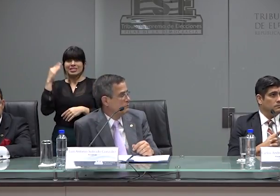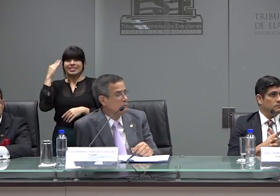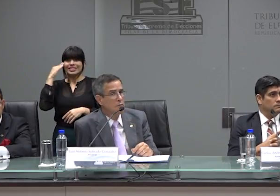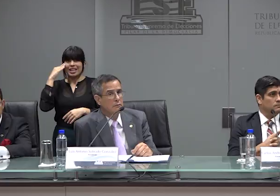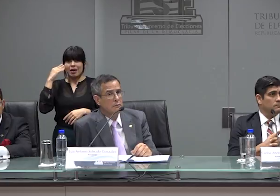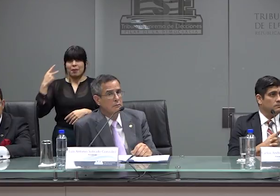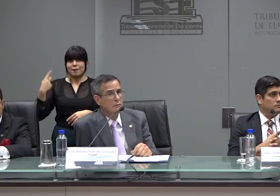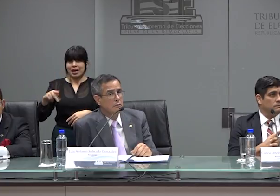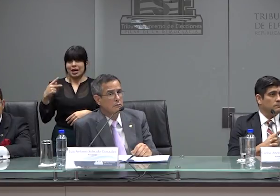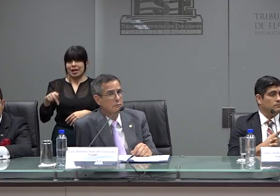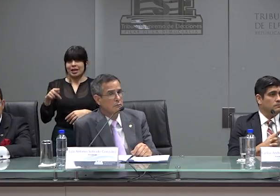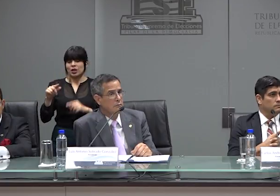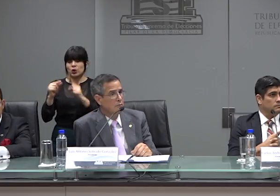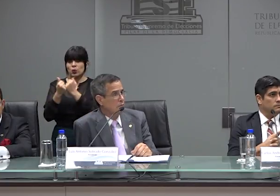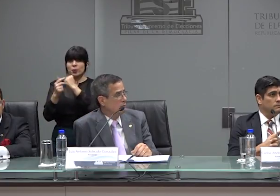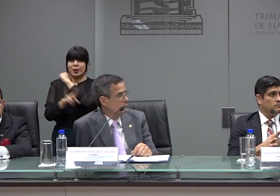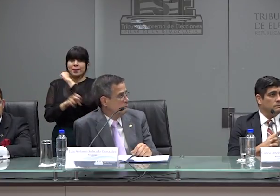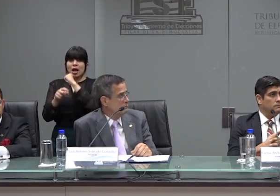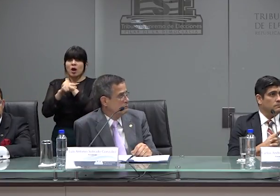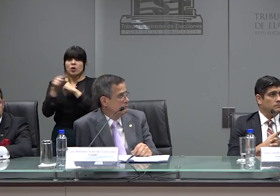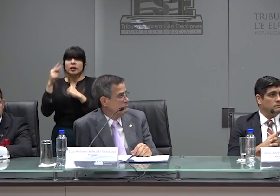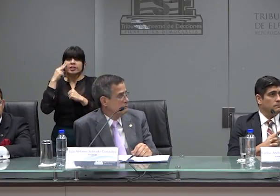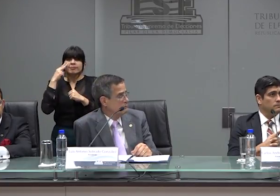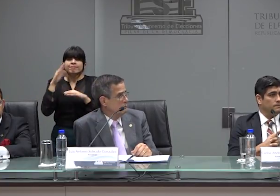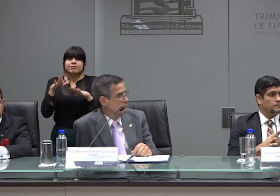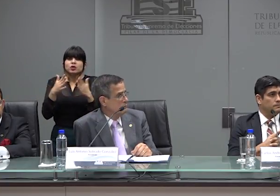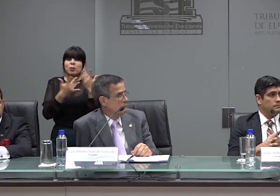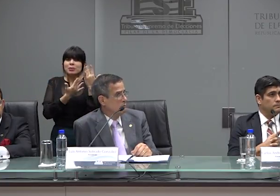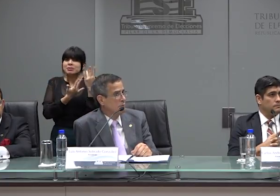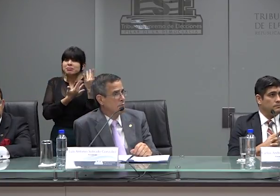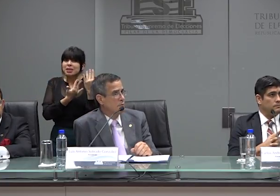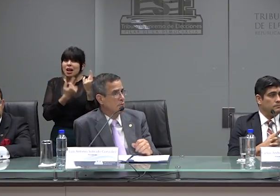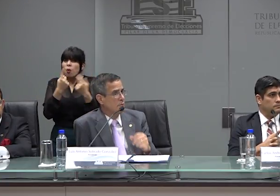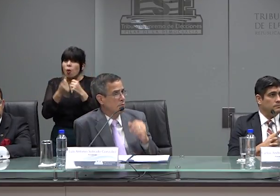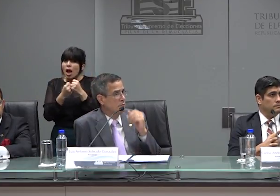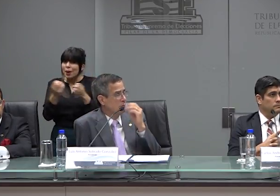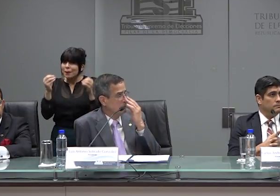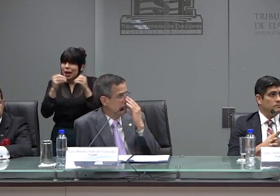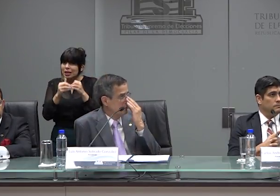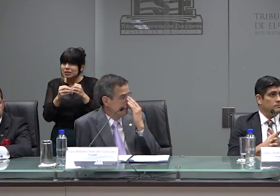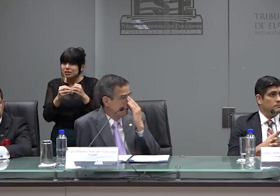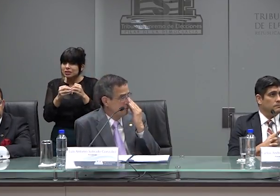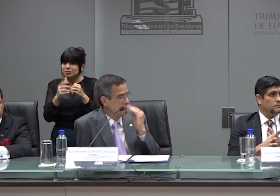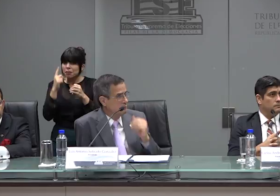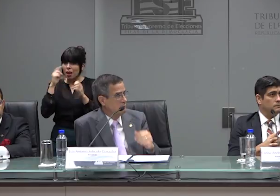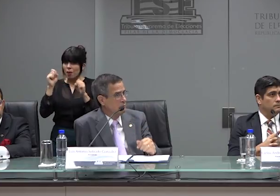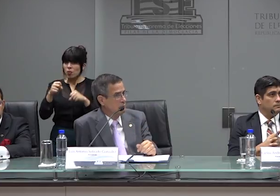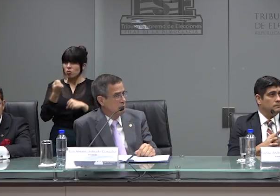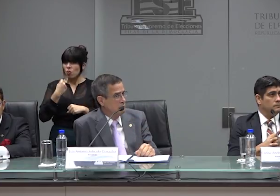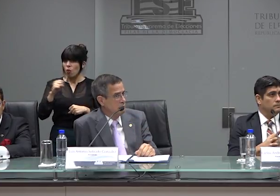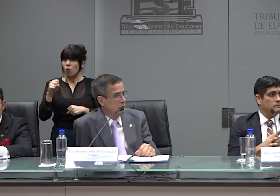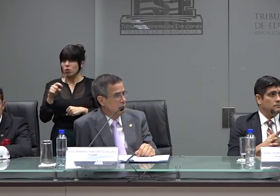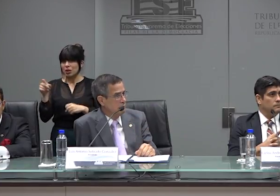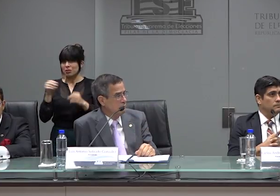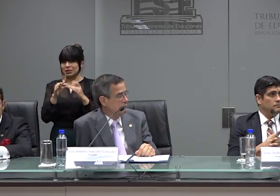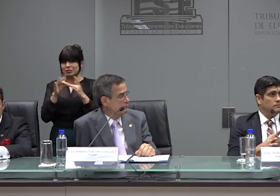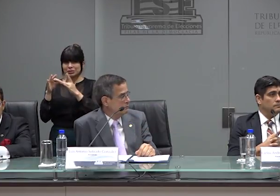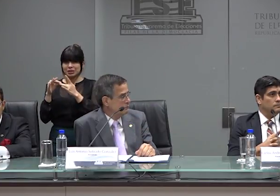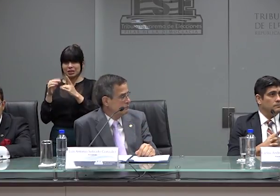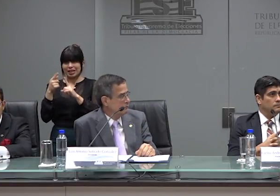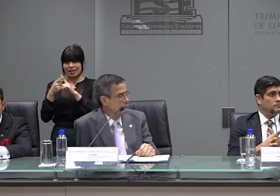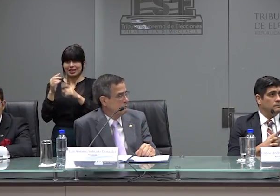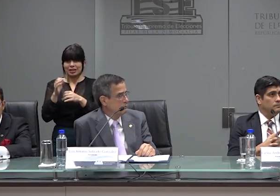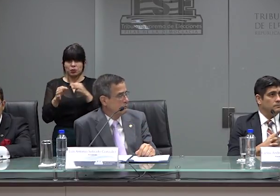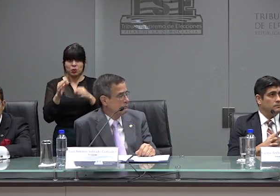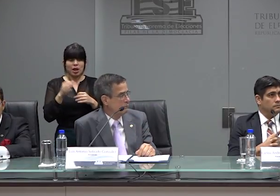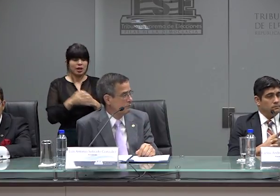tiene el tema de crimen organizado. ¿Cómo ven ustedes que tenga que esperarse o haya que esperar un año más para poder atacarlo, digamos, de una forma especializada de los tribunales de